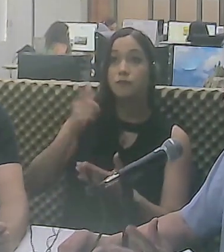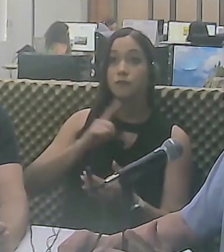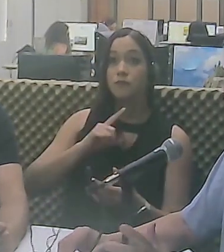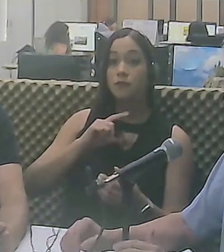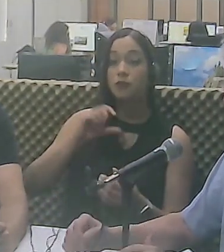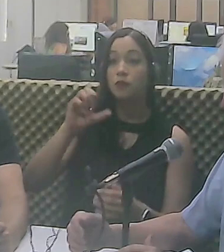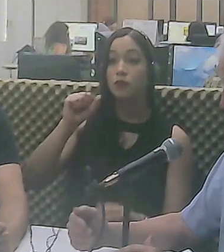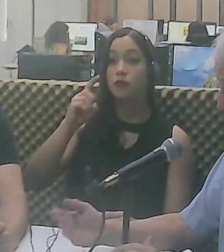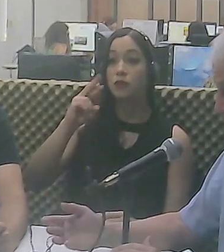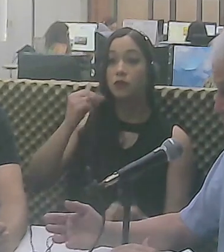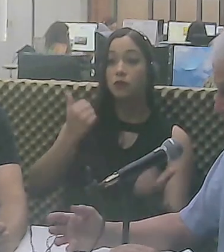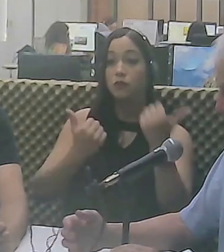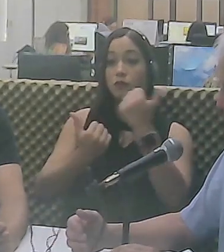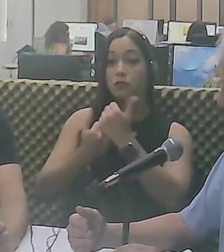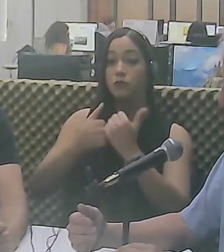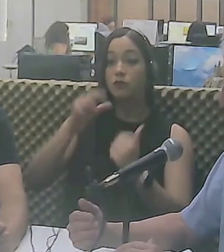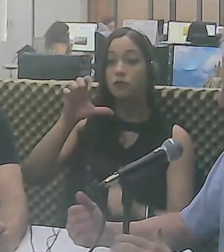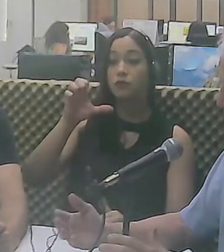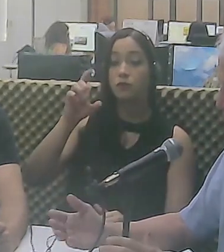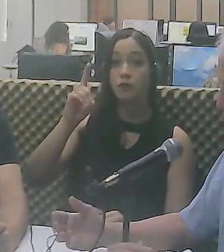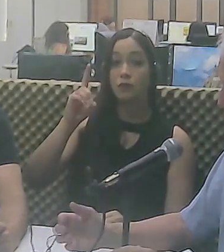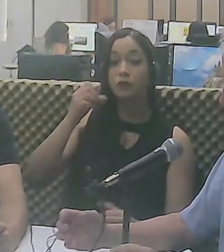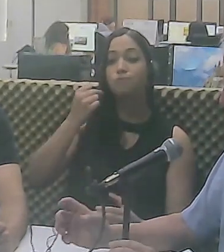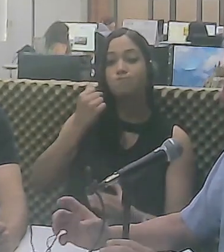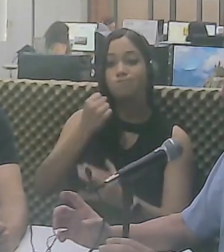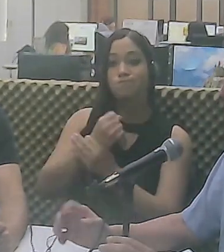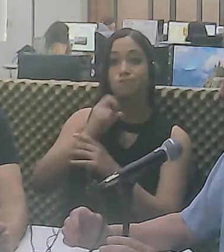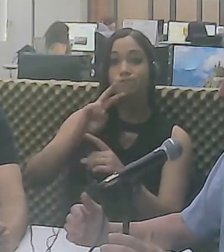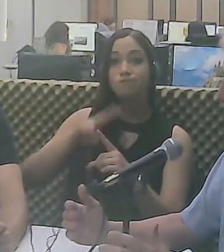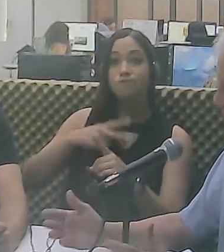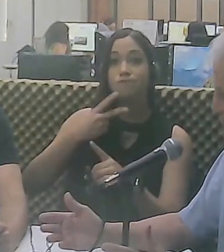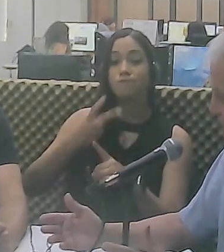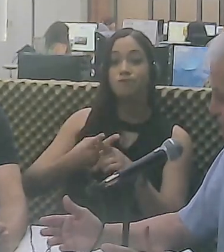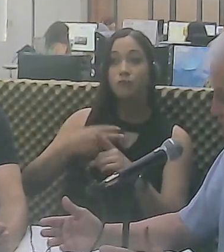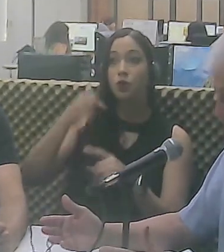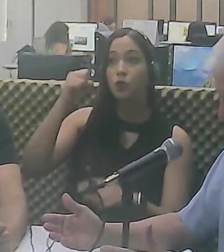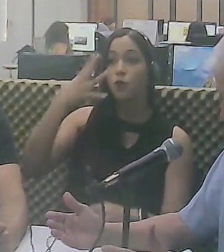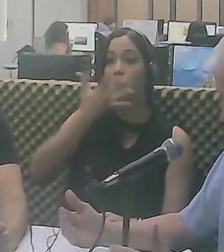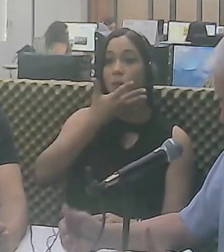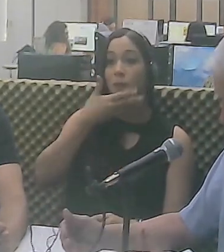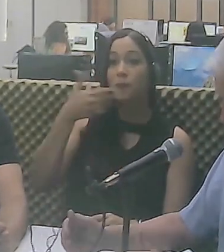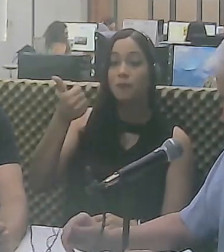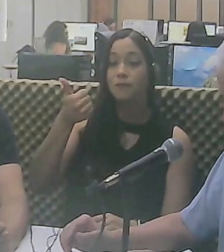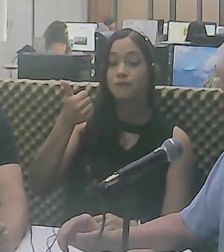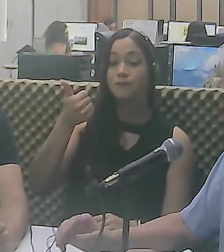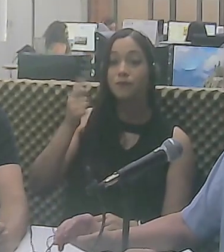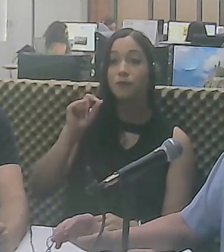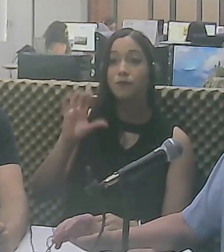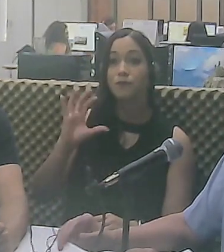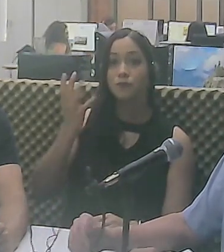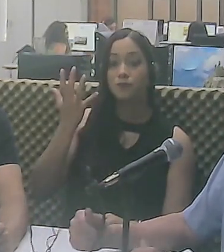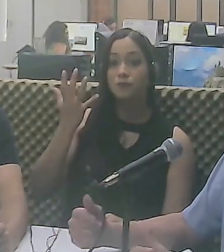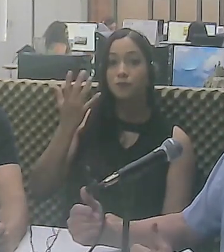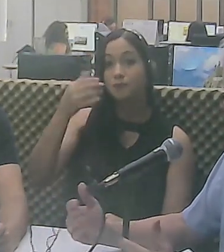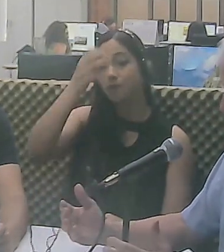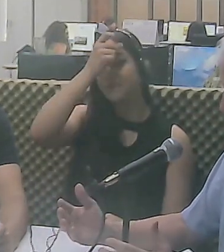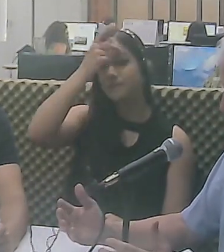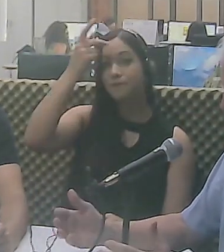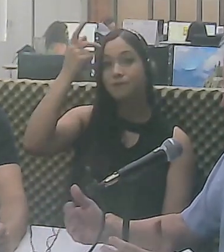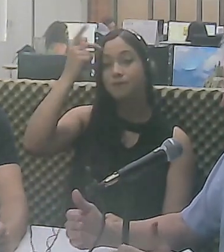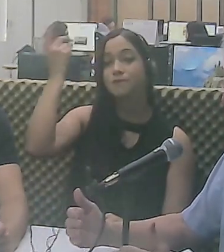vapor de choque pra vapor de LED trazendo mais segurança melhor iluminação isso fez com que a prefeitura